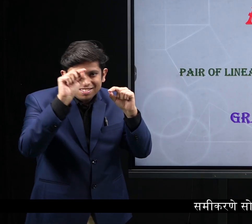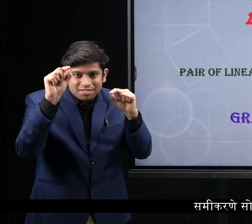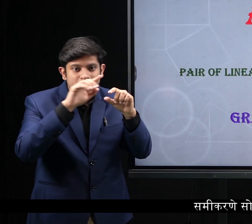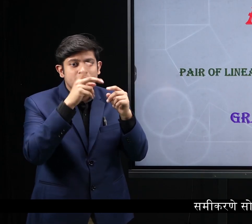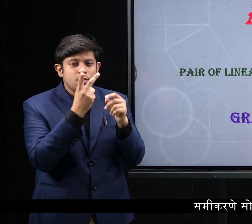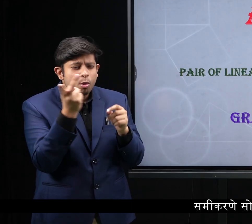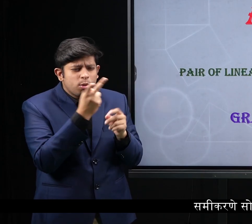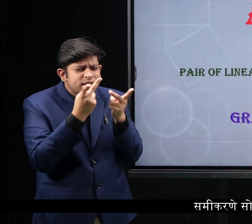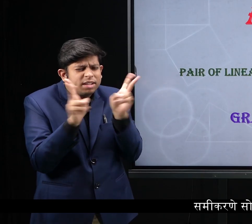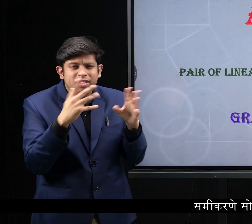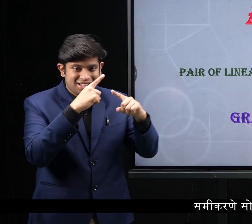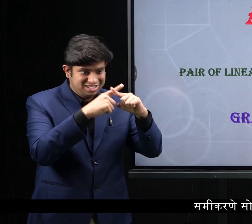सोडवण्यासाठी